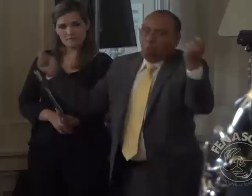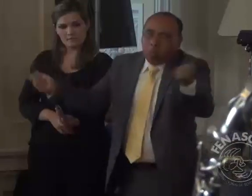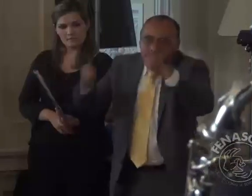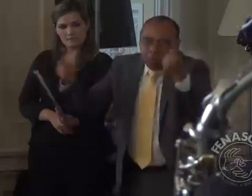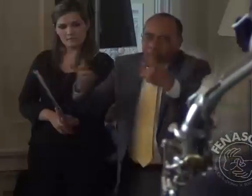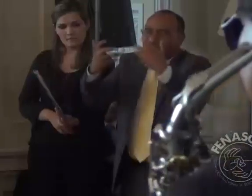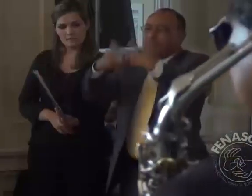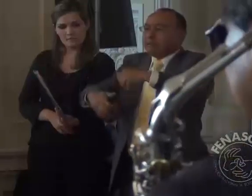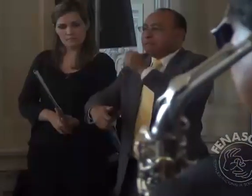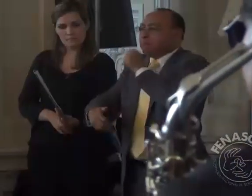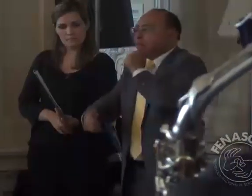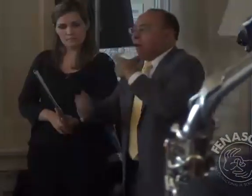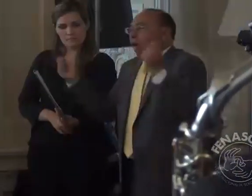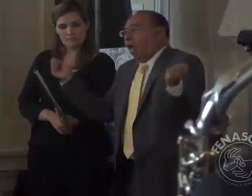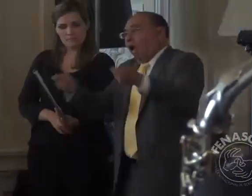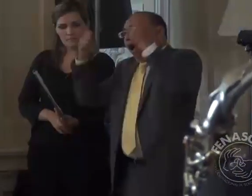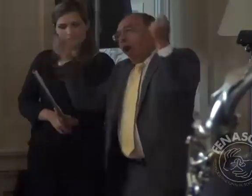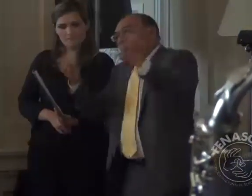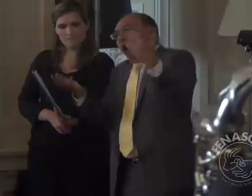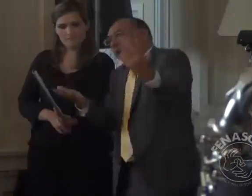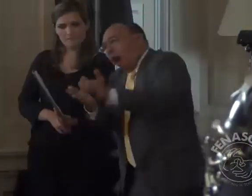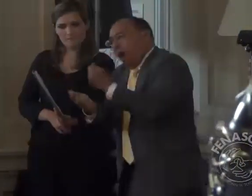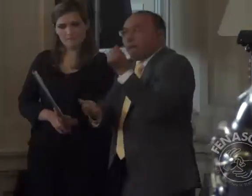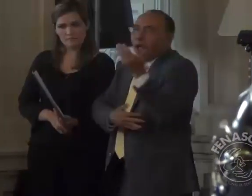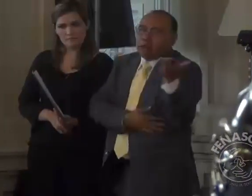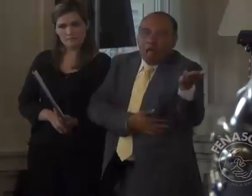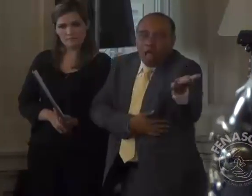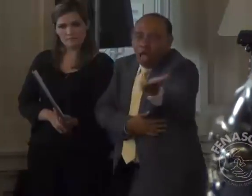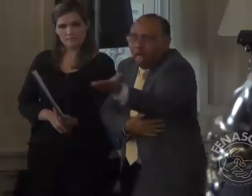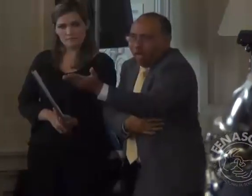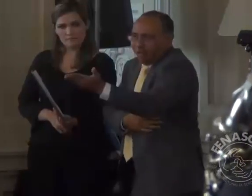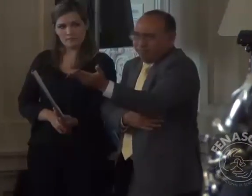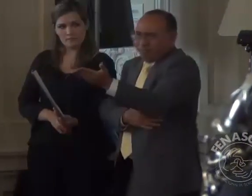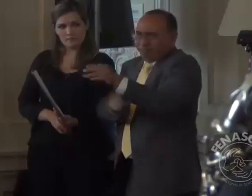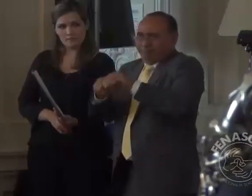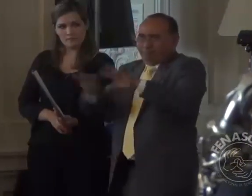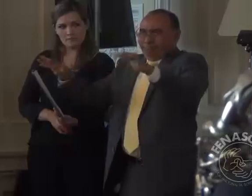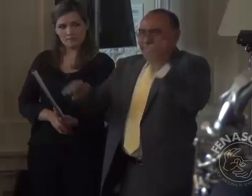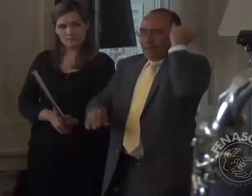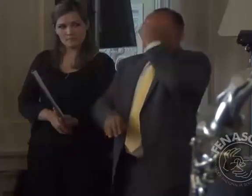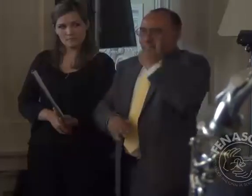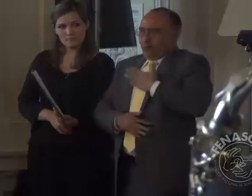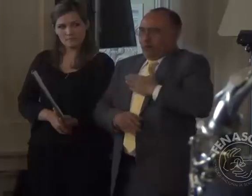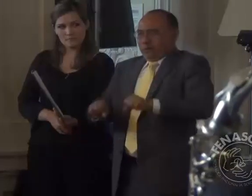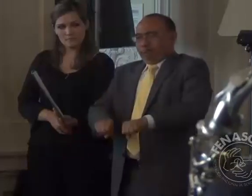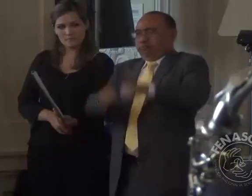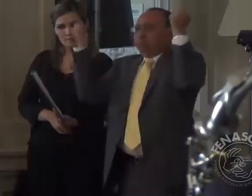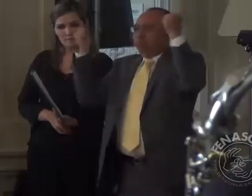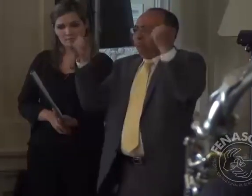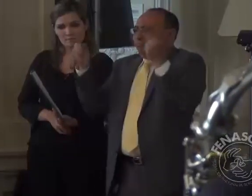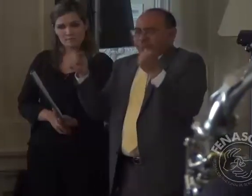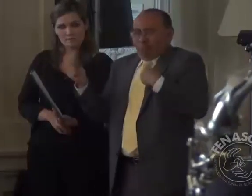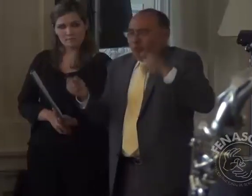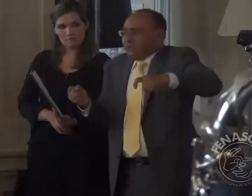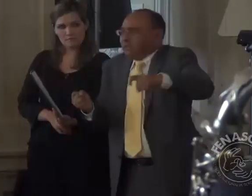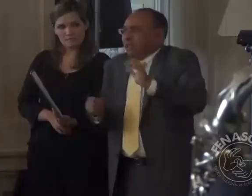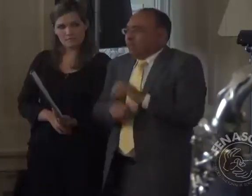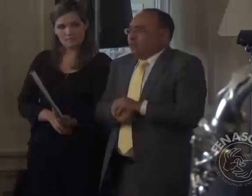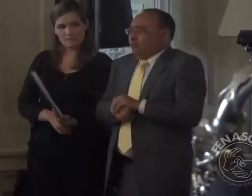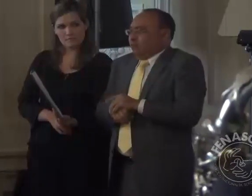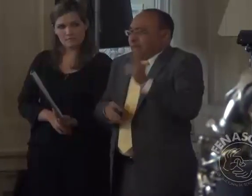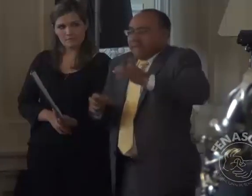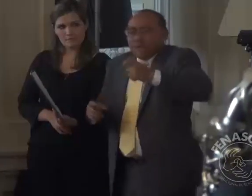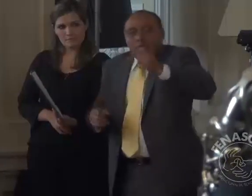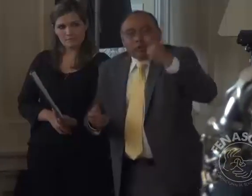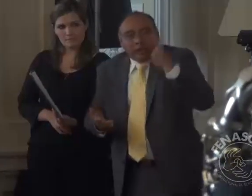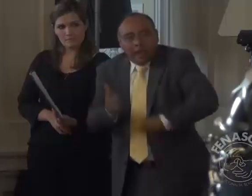ciudadanos colombianos. Aún encontramos empresas privadas haciendo una recolección, una colecta frente